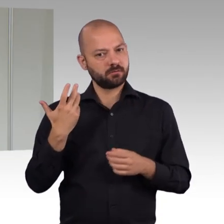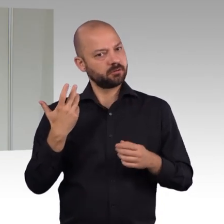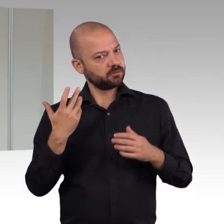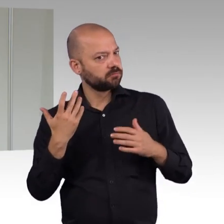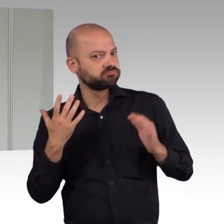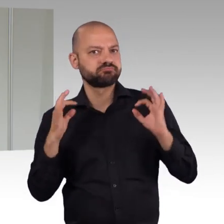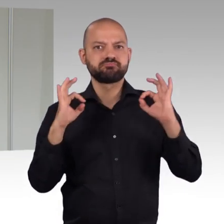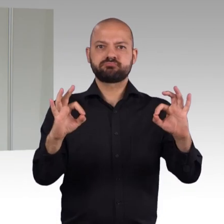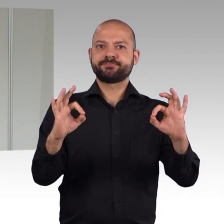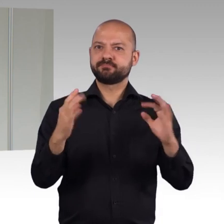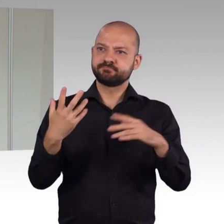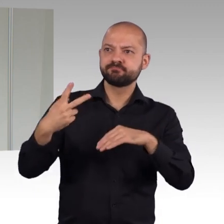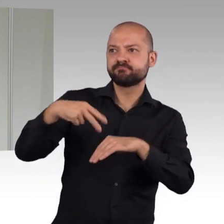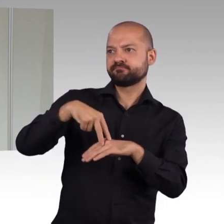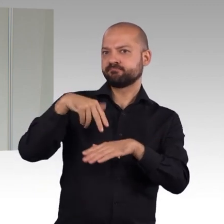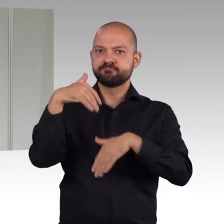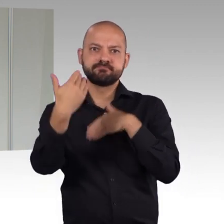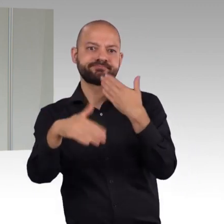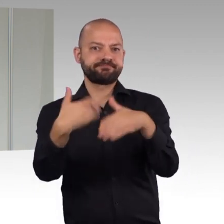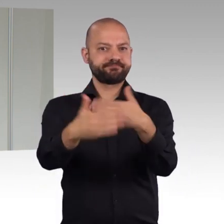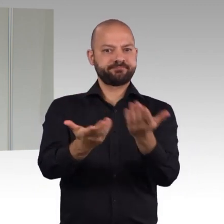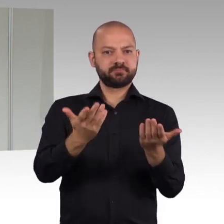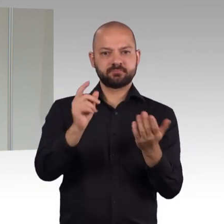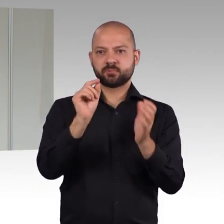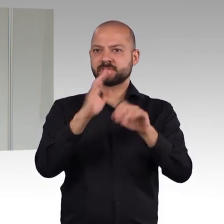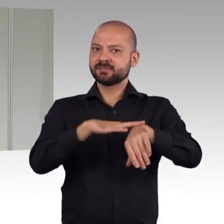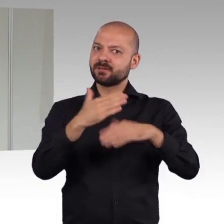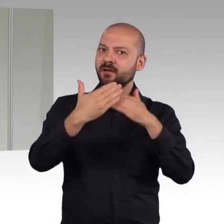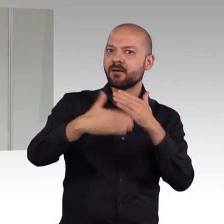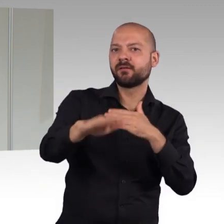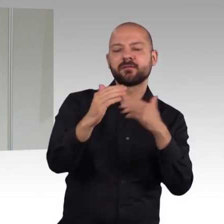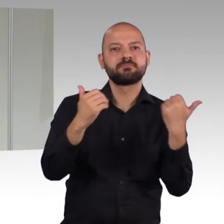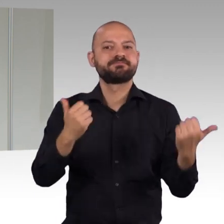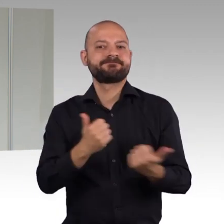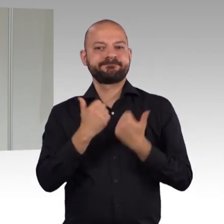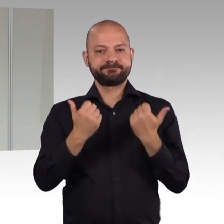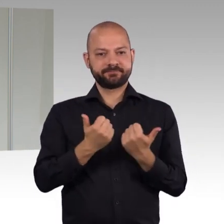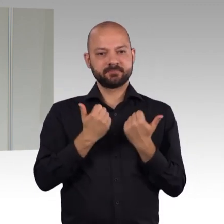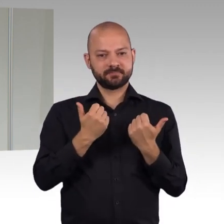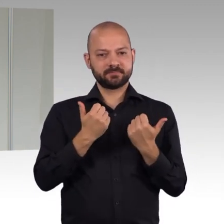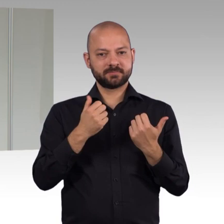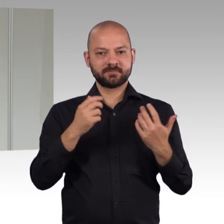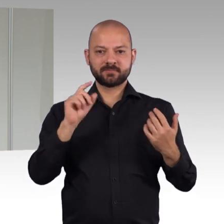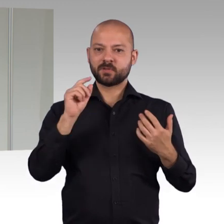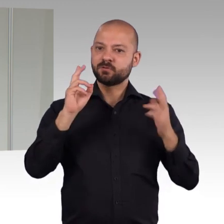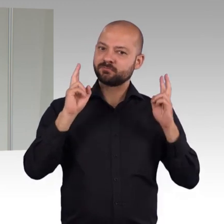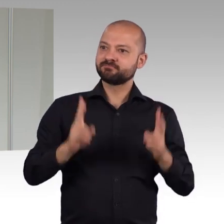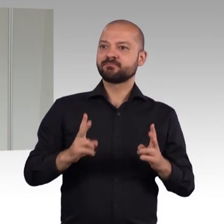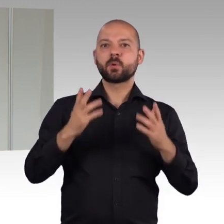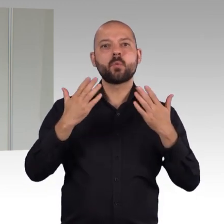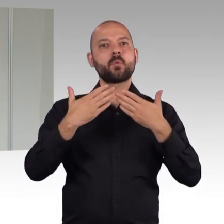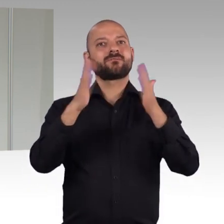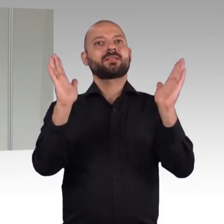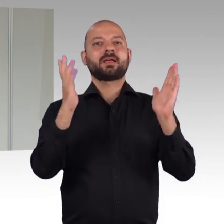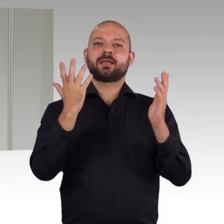dieser Ankündigungsorgie steht die unverrückbare Realität der Ära Merkel gegenüber. Und